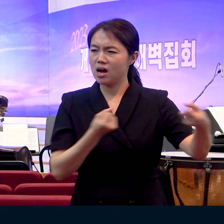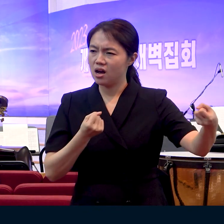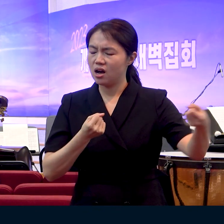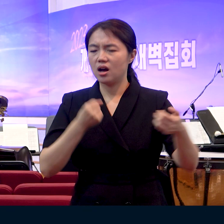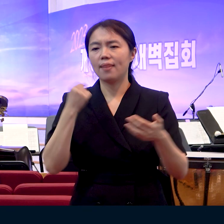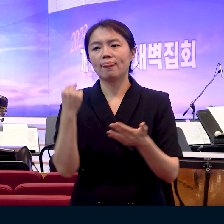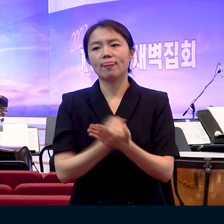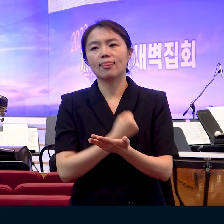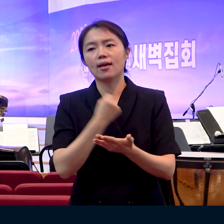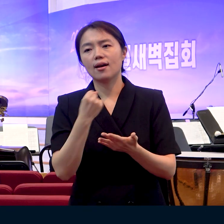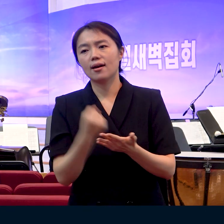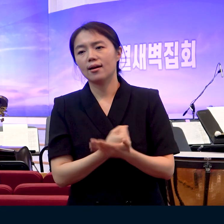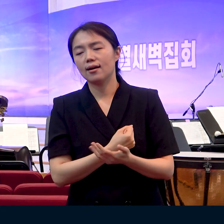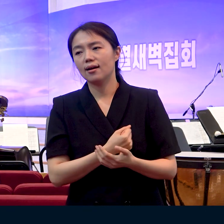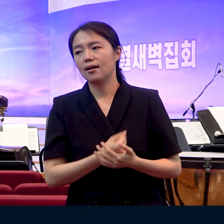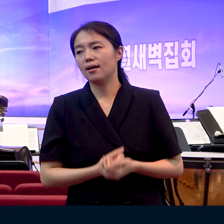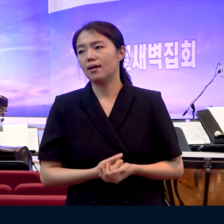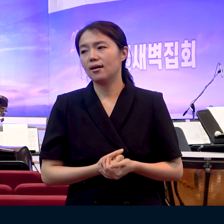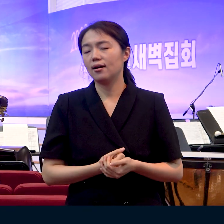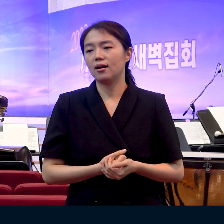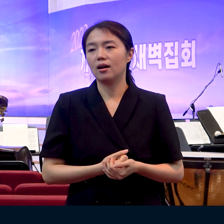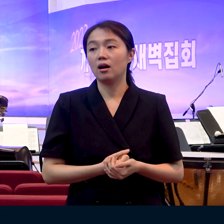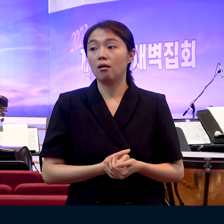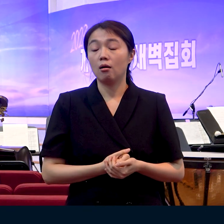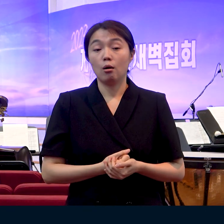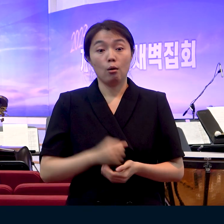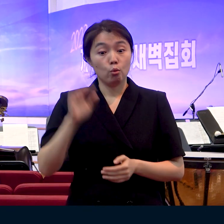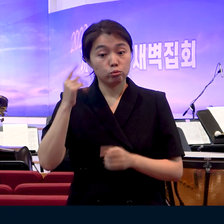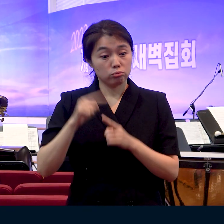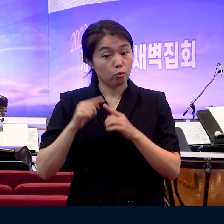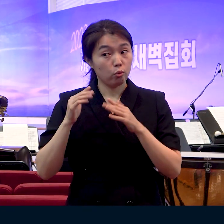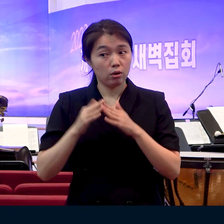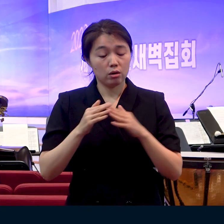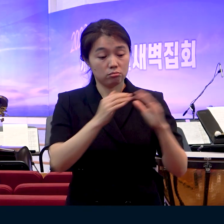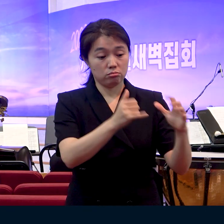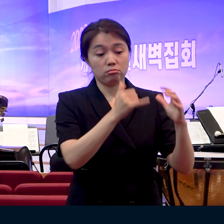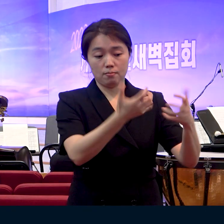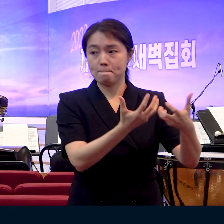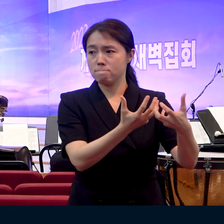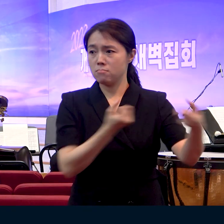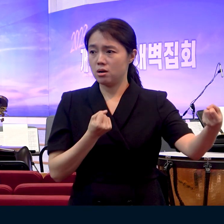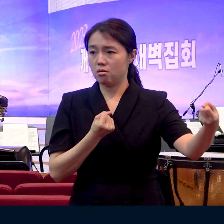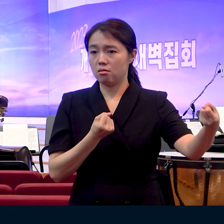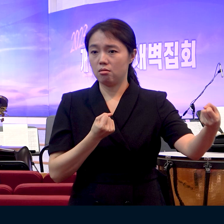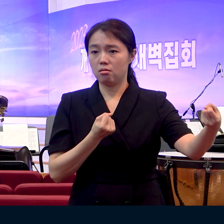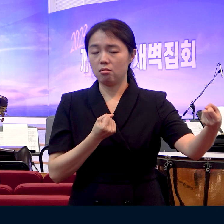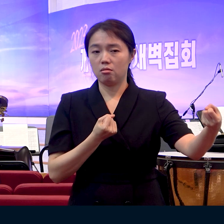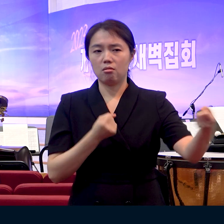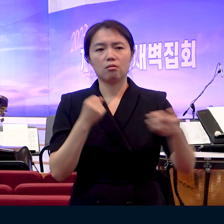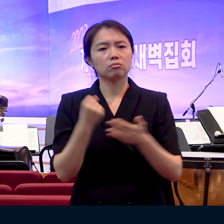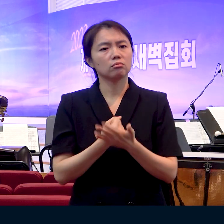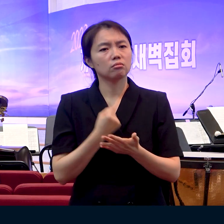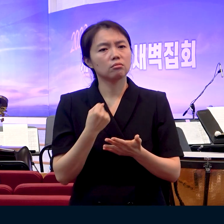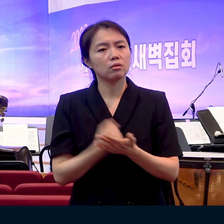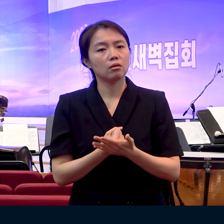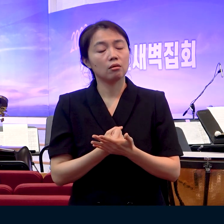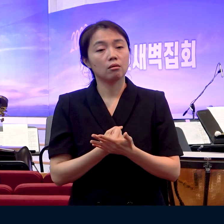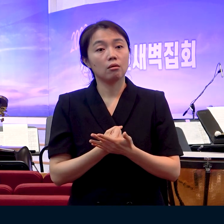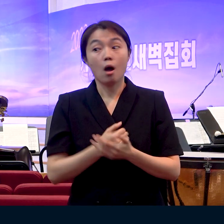의미로 분리되어 있다고. 이 시대 교회는 세상과 안타까운 의미로 분리되어 있다고